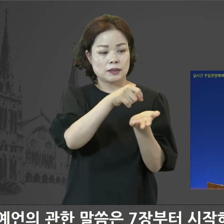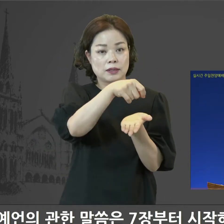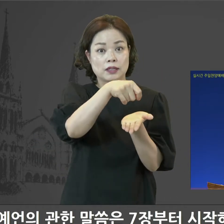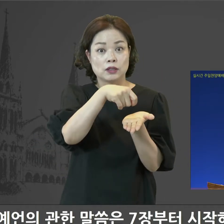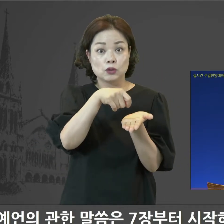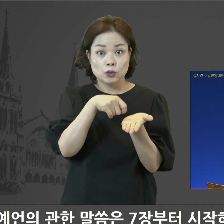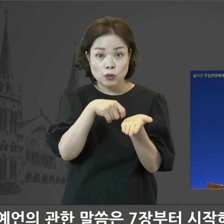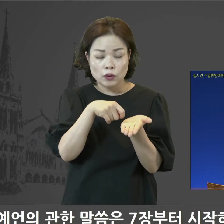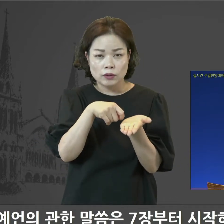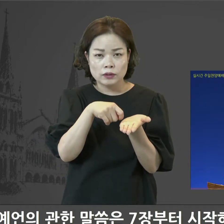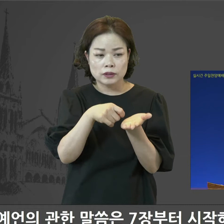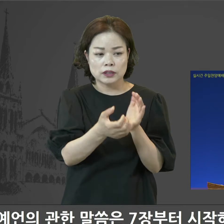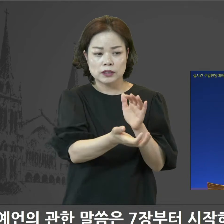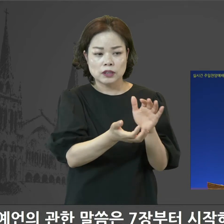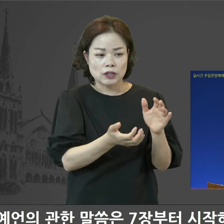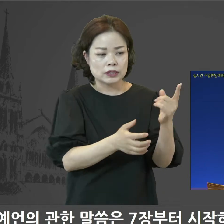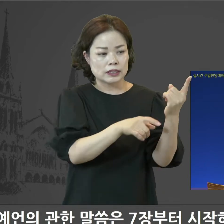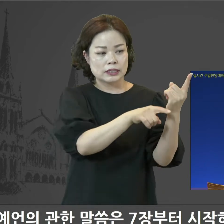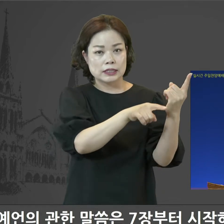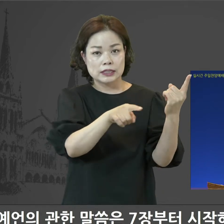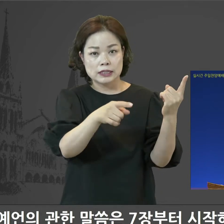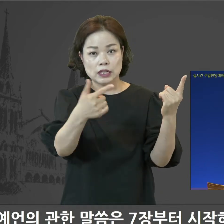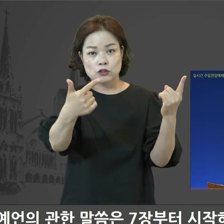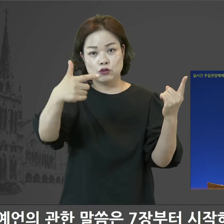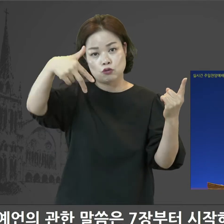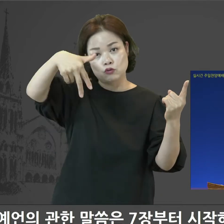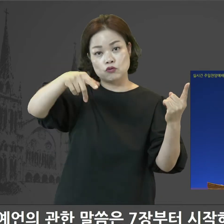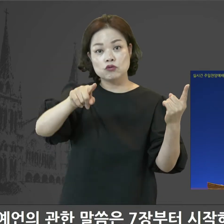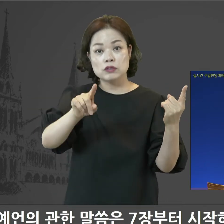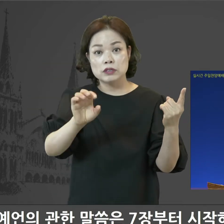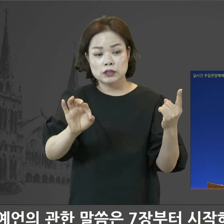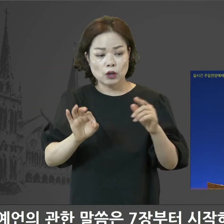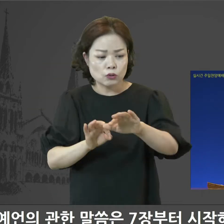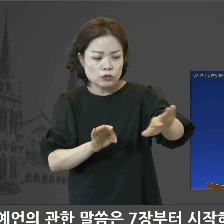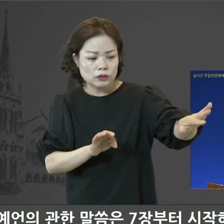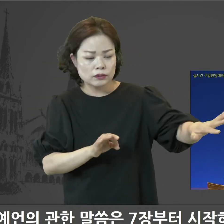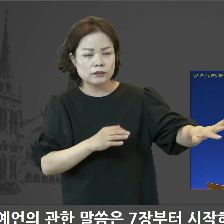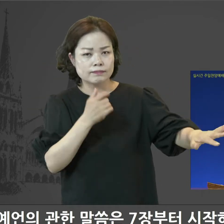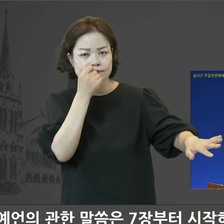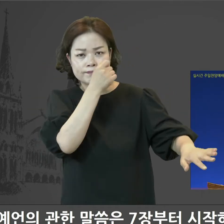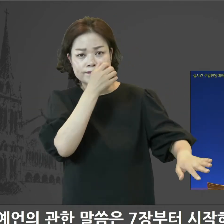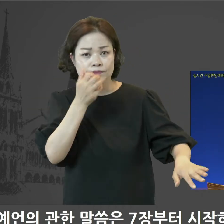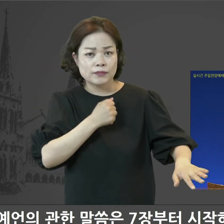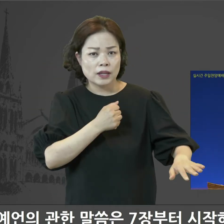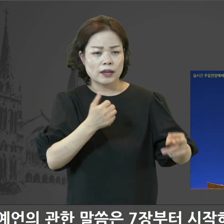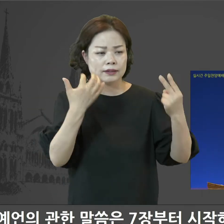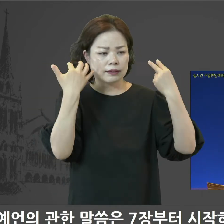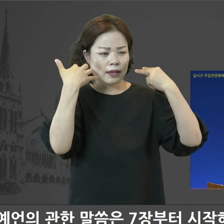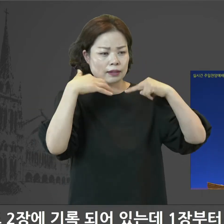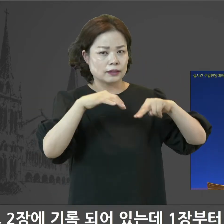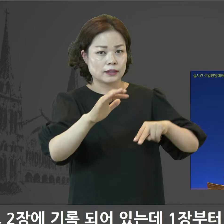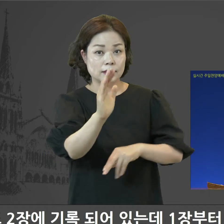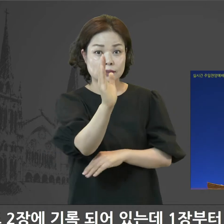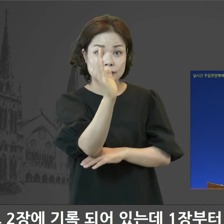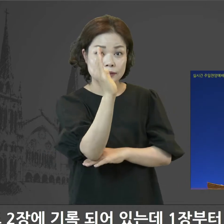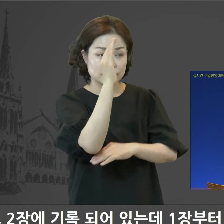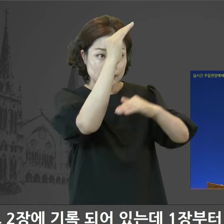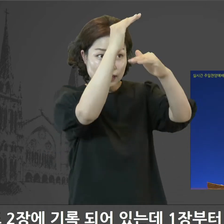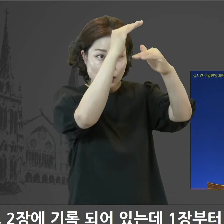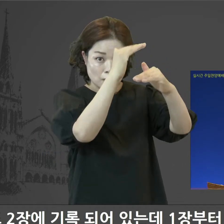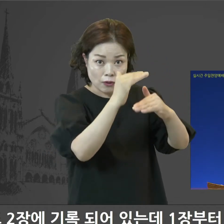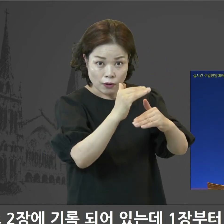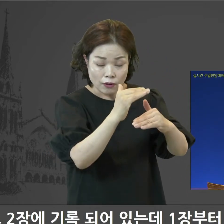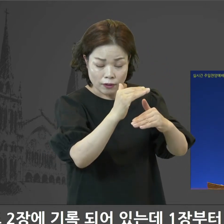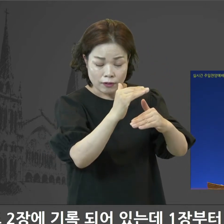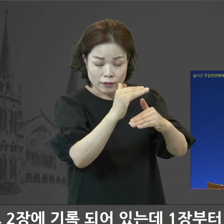있죠. 근데 전반부인 1장부터 6장까지는 우리들이 알고 있는 다니엘에 관한 스토리들, 그런 일들이